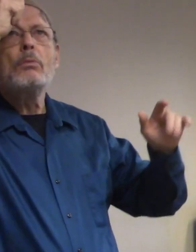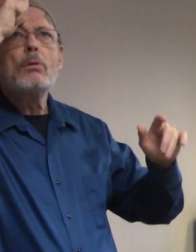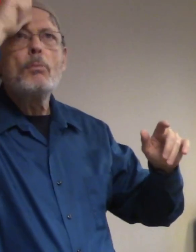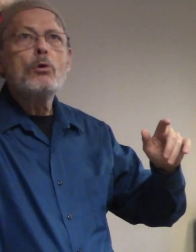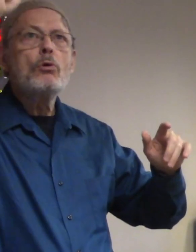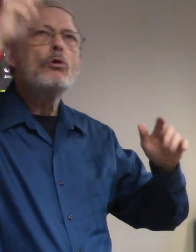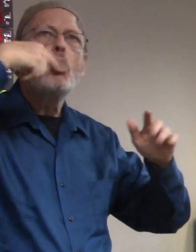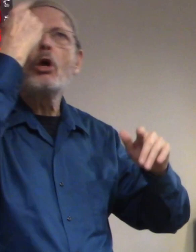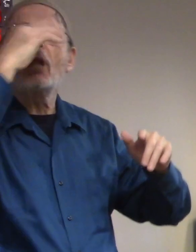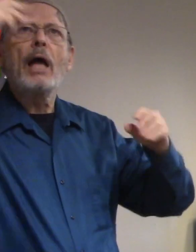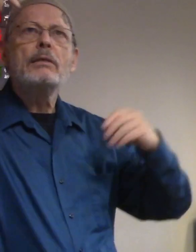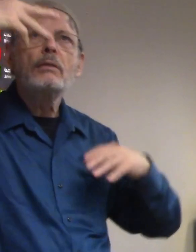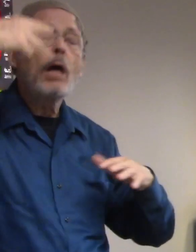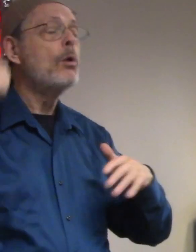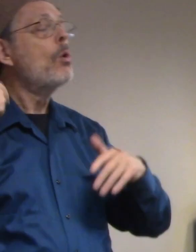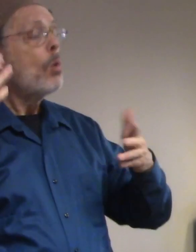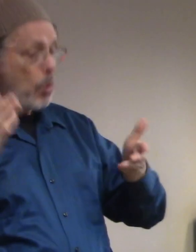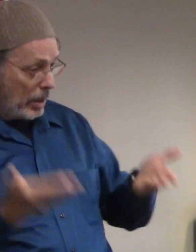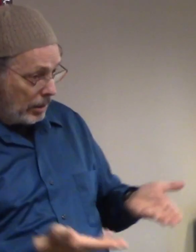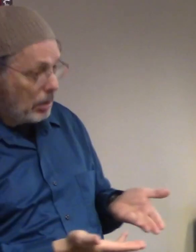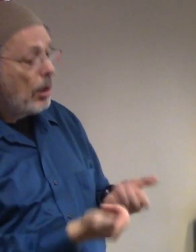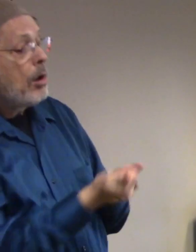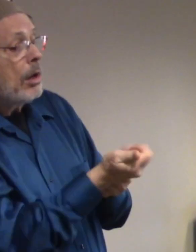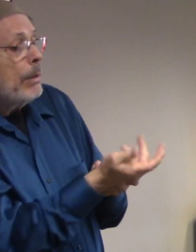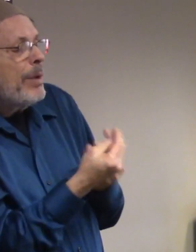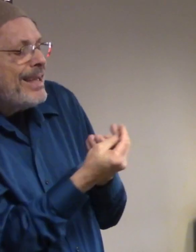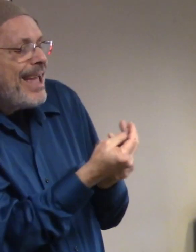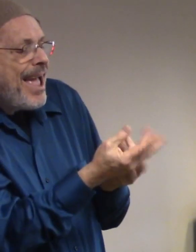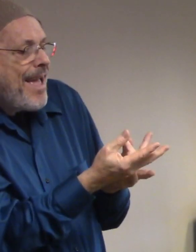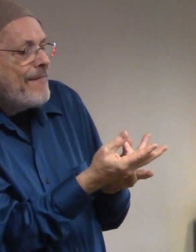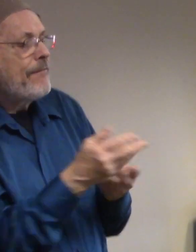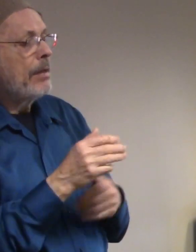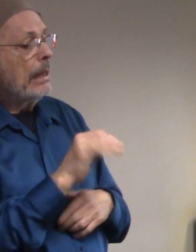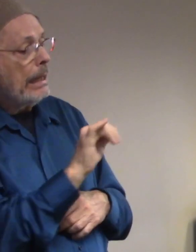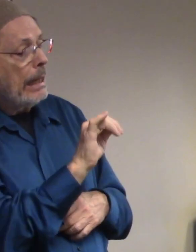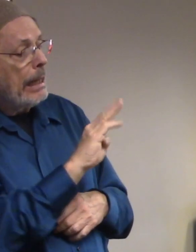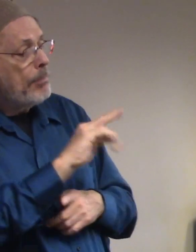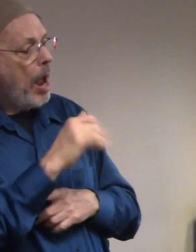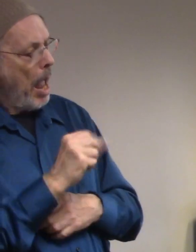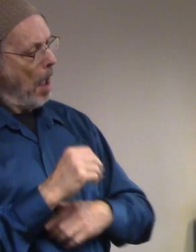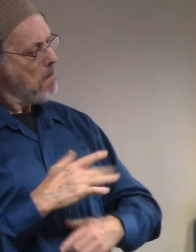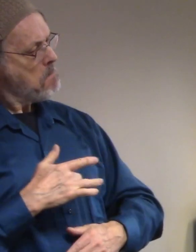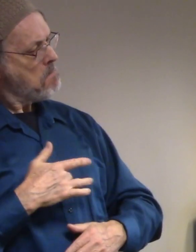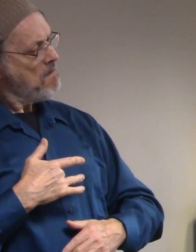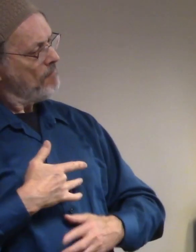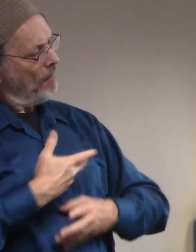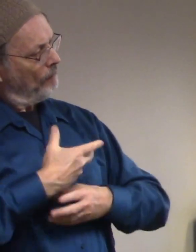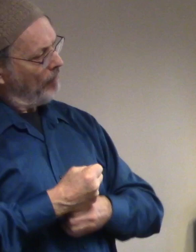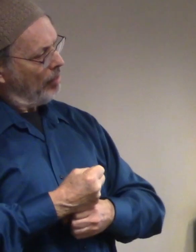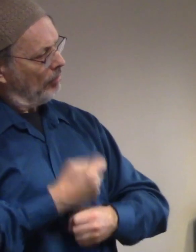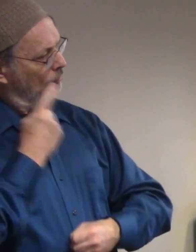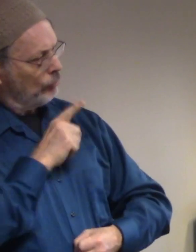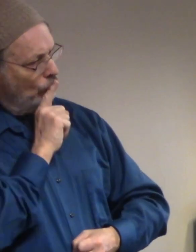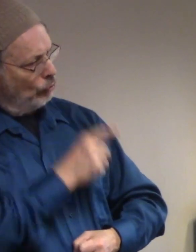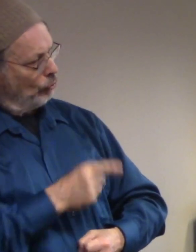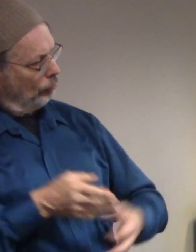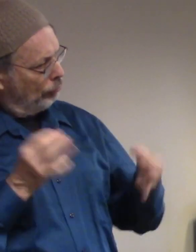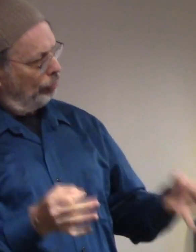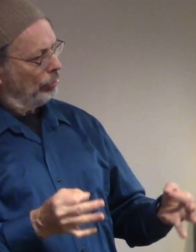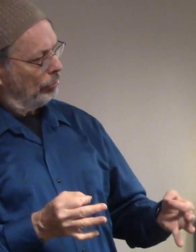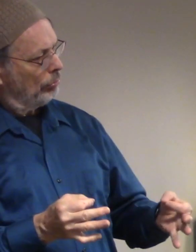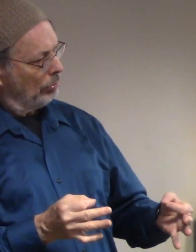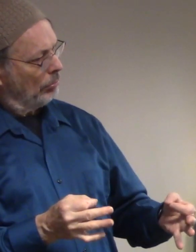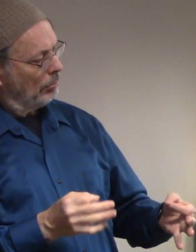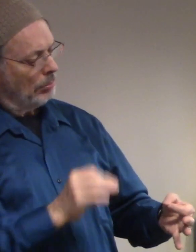sun and it goes down. He says, we brought him, we made him, we gave him certainty. When what does it say about the Prophet ﷺ? فَكَانَ قَابَ قَوْسَيْنِ